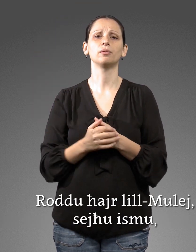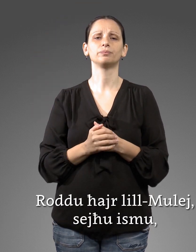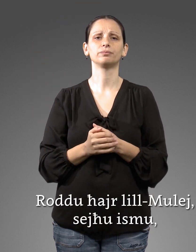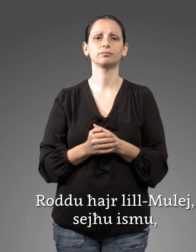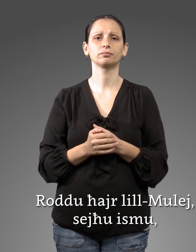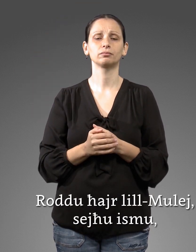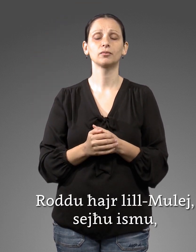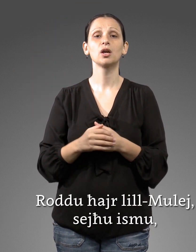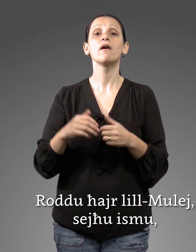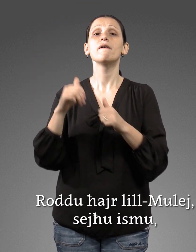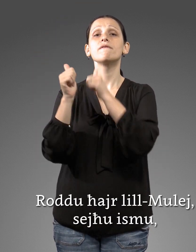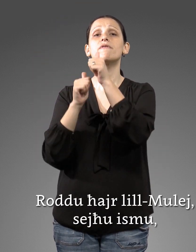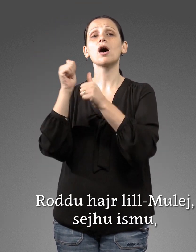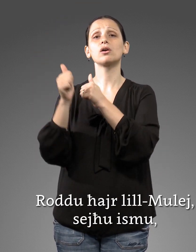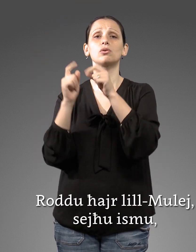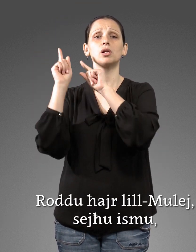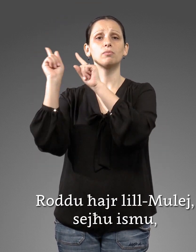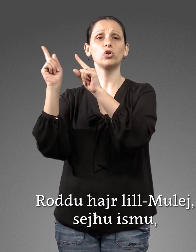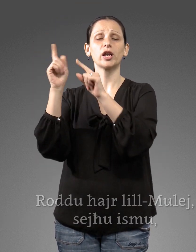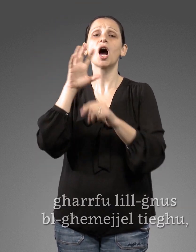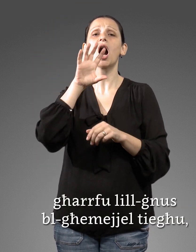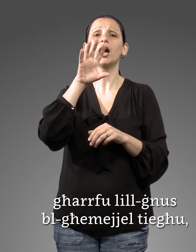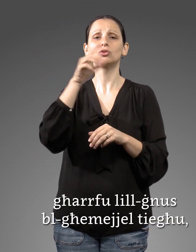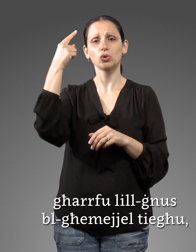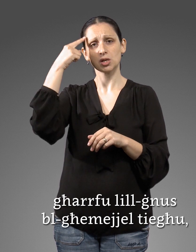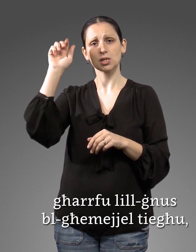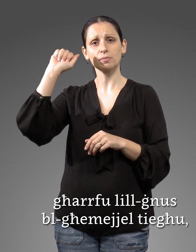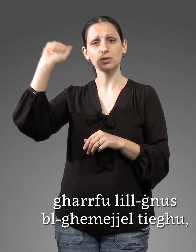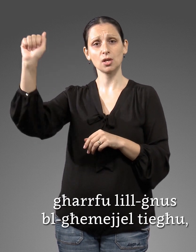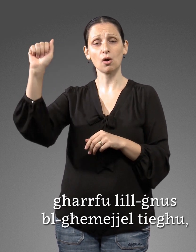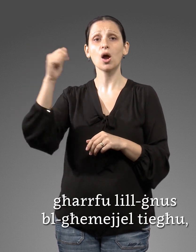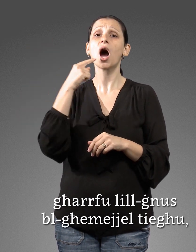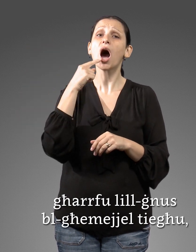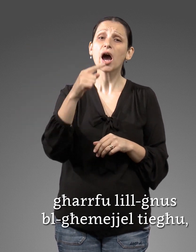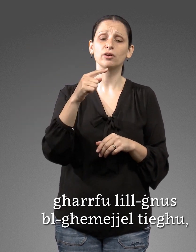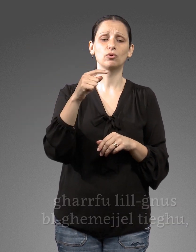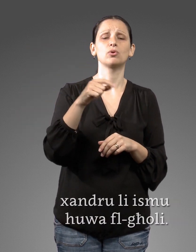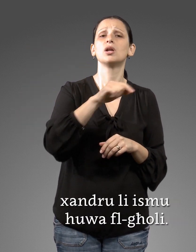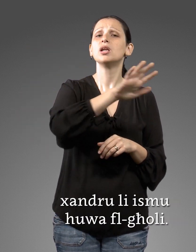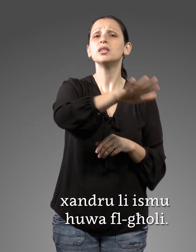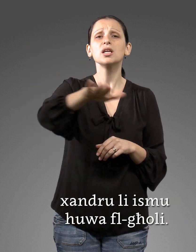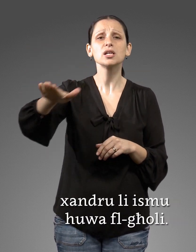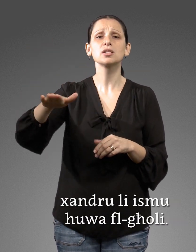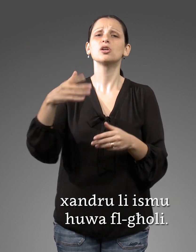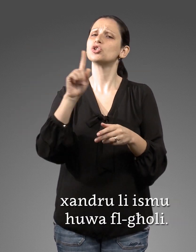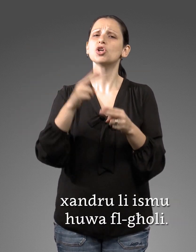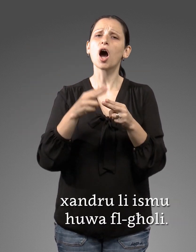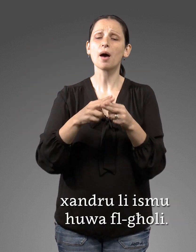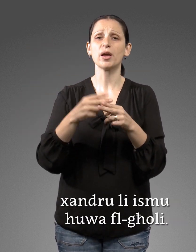Roddu għar l-mulej Sejħu ismu Għarfu li ġnus ble me jeltijow Xandru li ismu